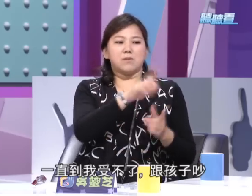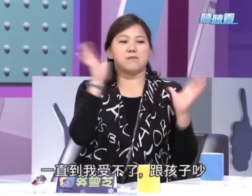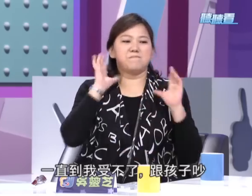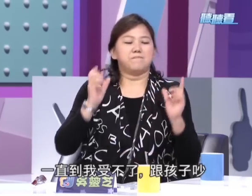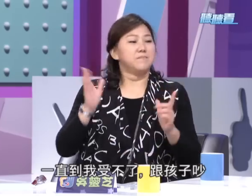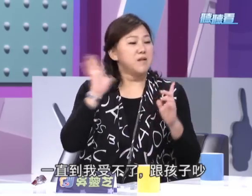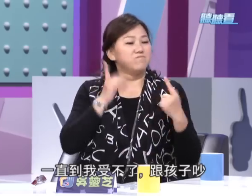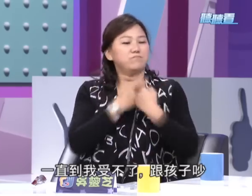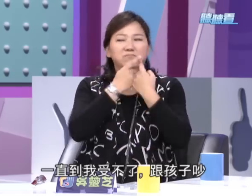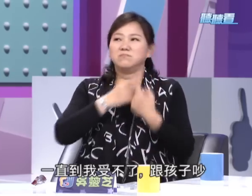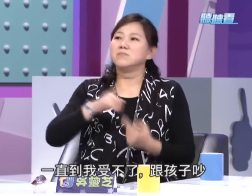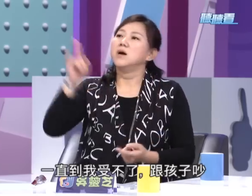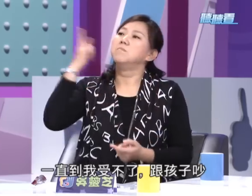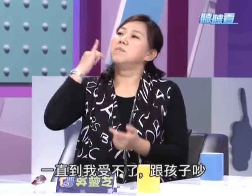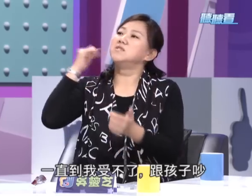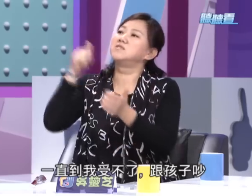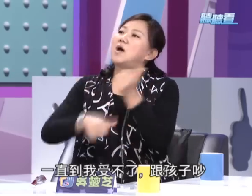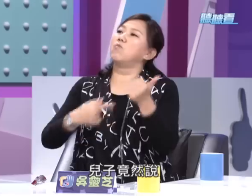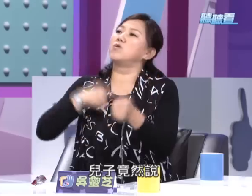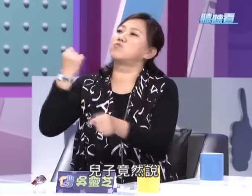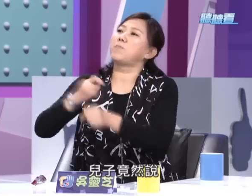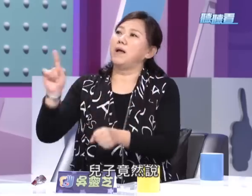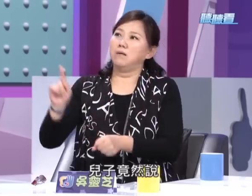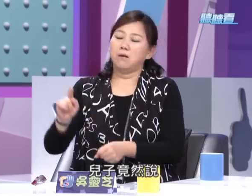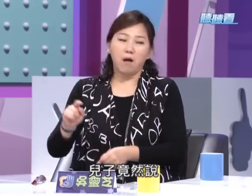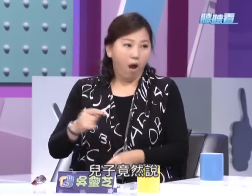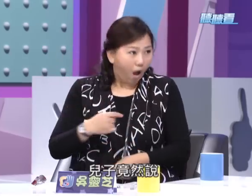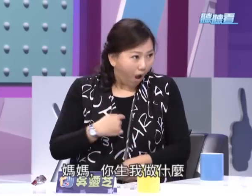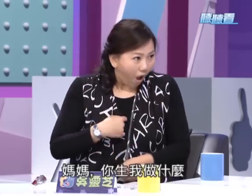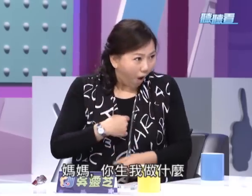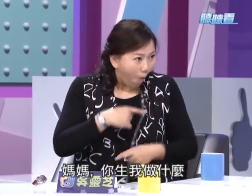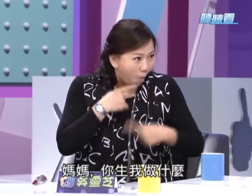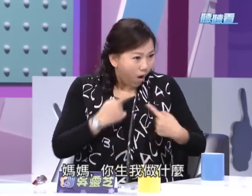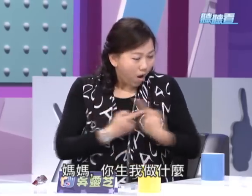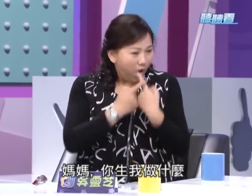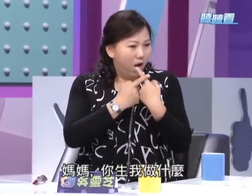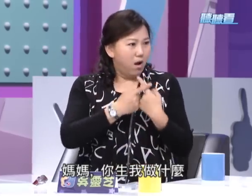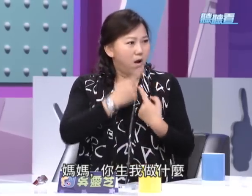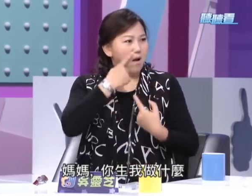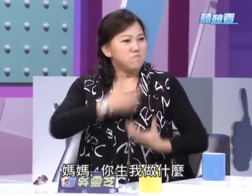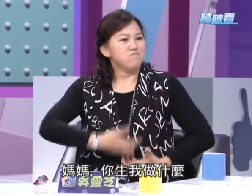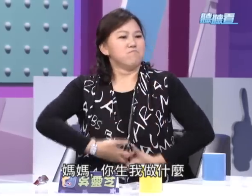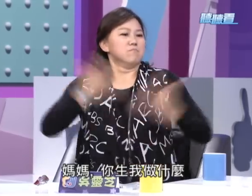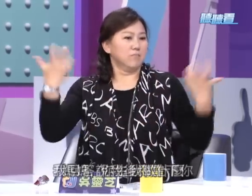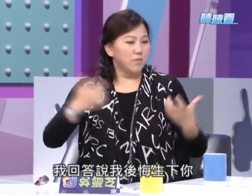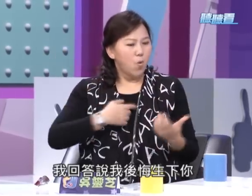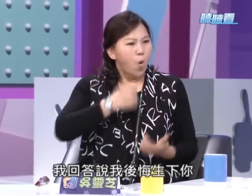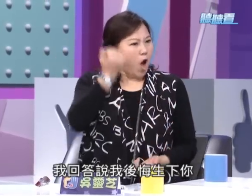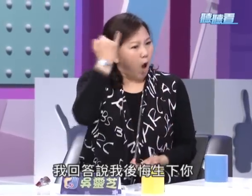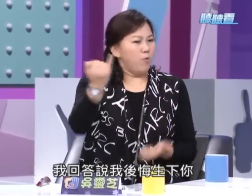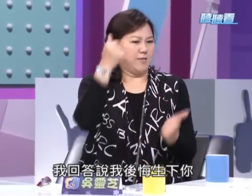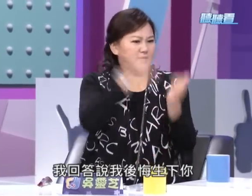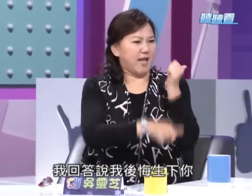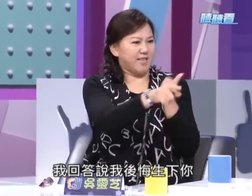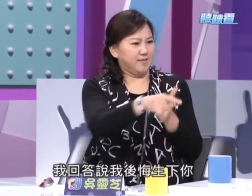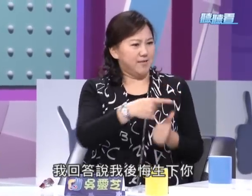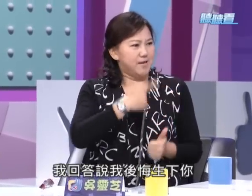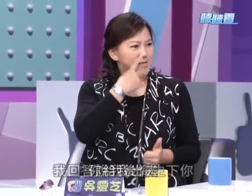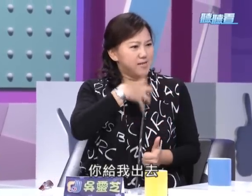我受不了跟孩子吵，儿子竟然说妈妈你生我做什么，我回答说我后悔生下你，你给我出